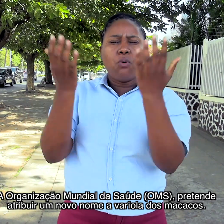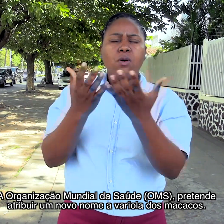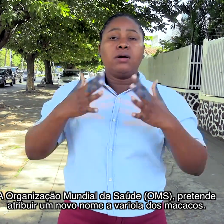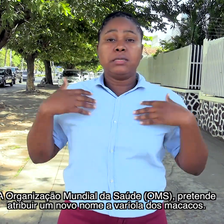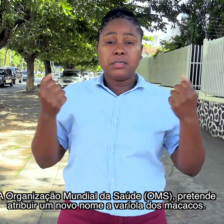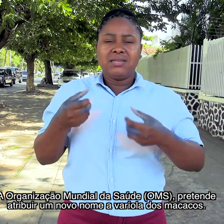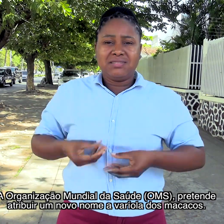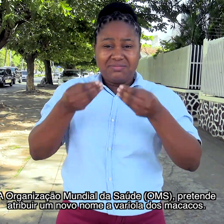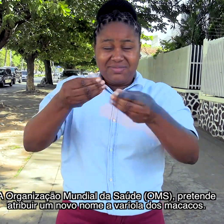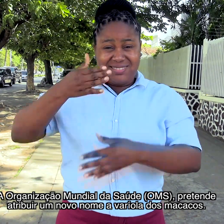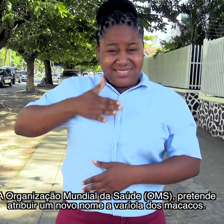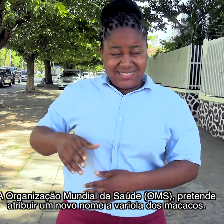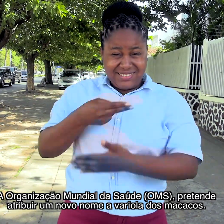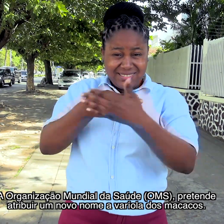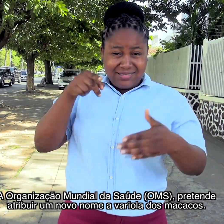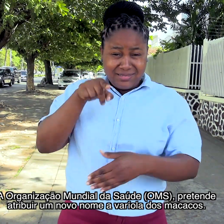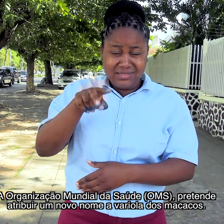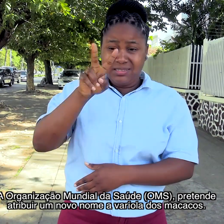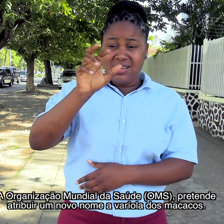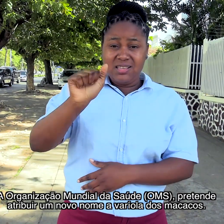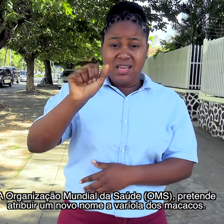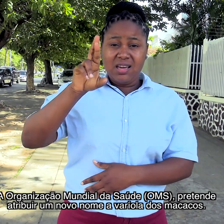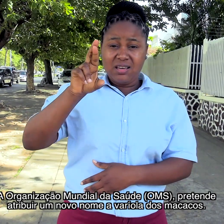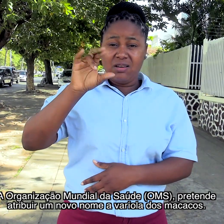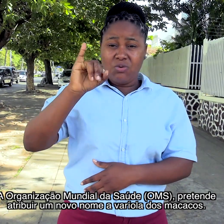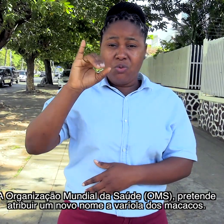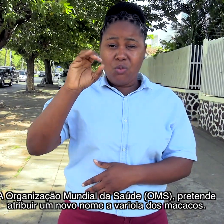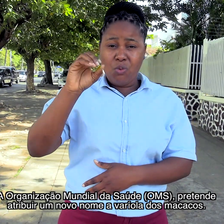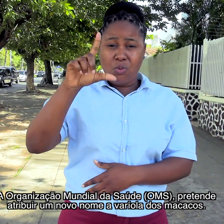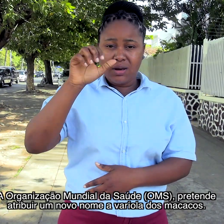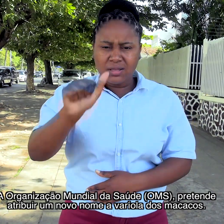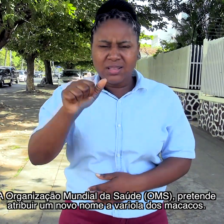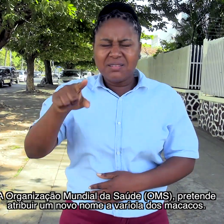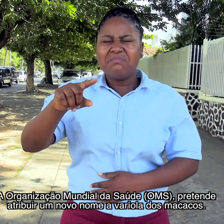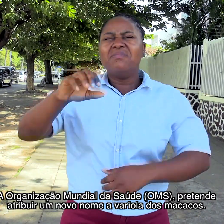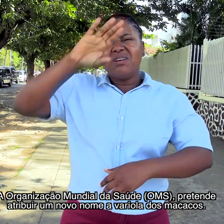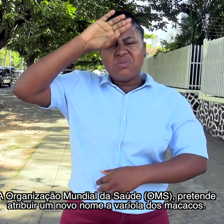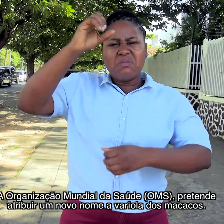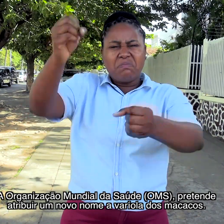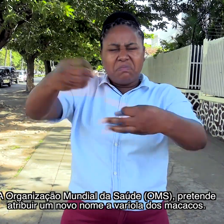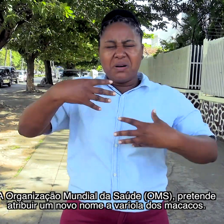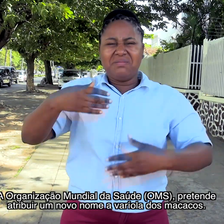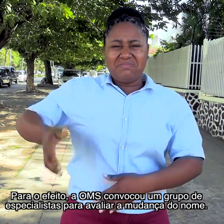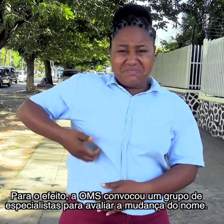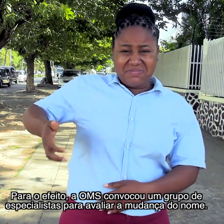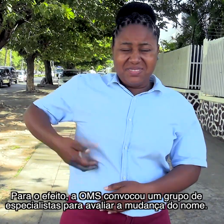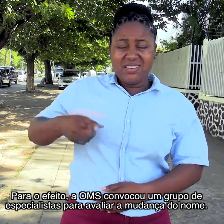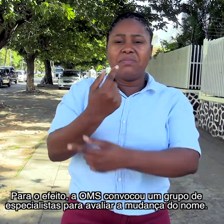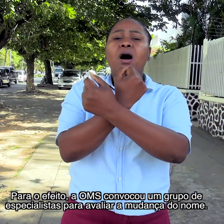A Organização Mundial da Saúde, OMS, pretende atribuir um novo nome à variola dos macacos. Para o efeito, a